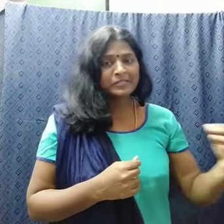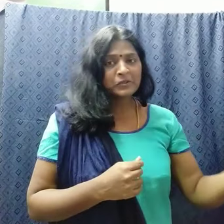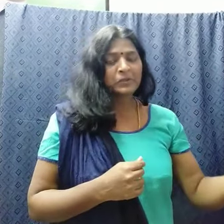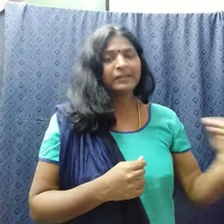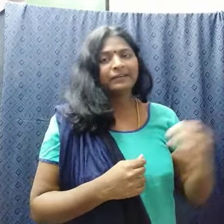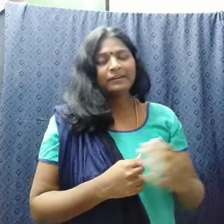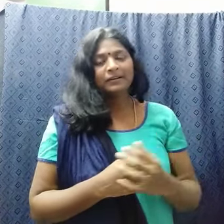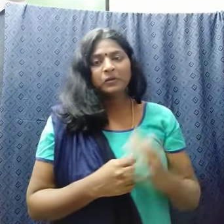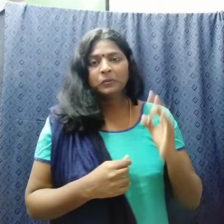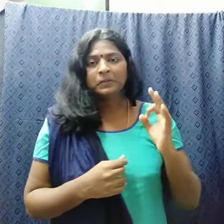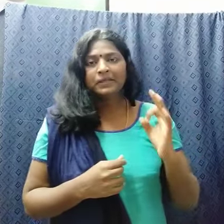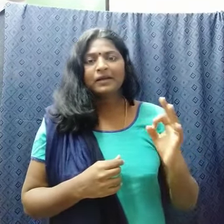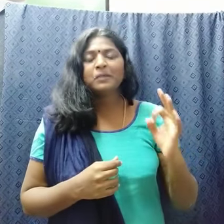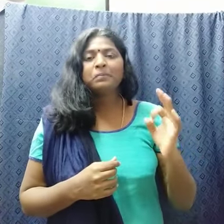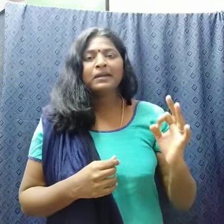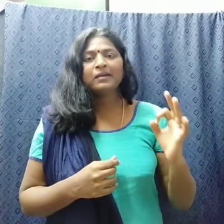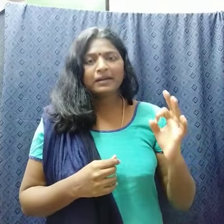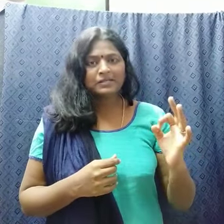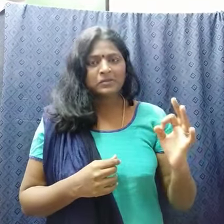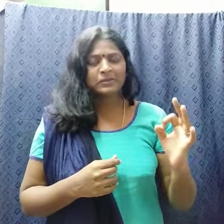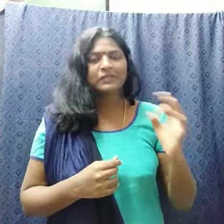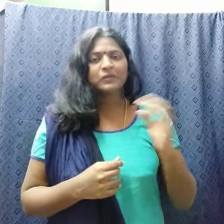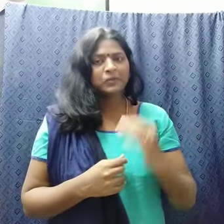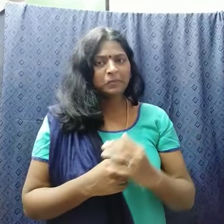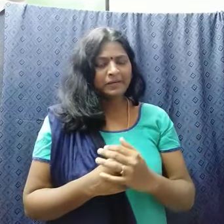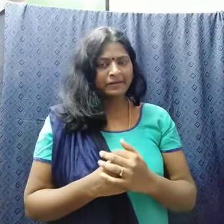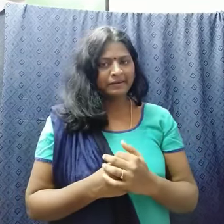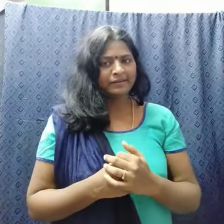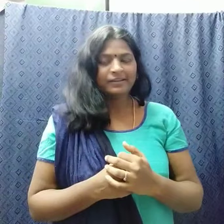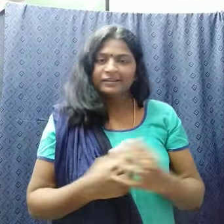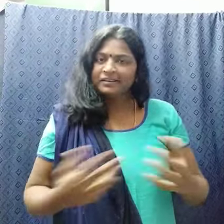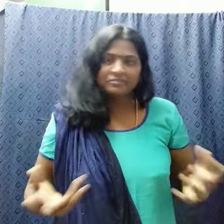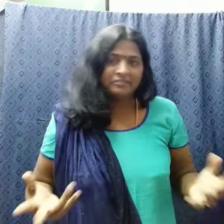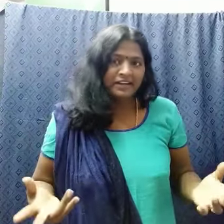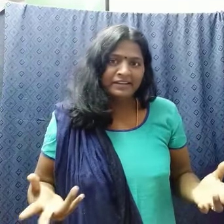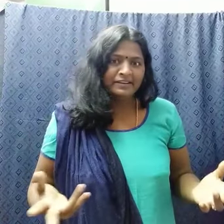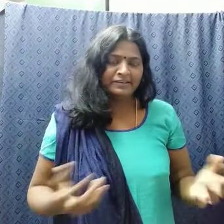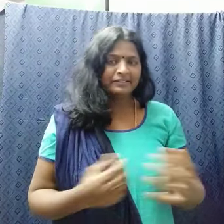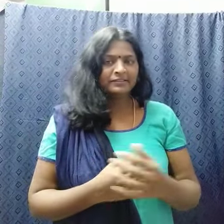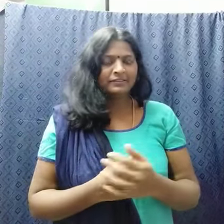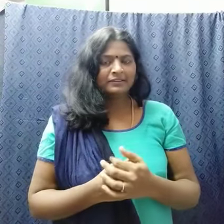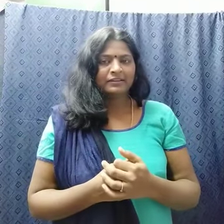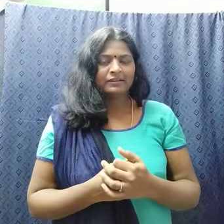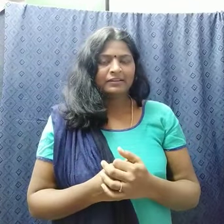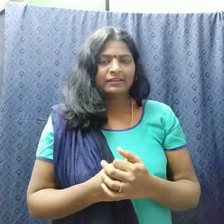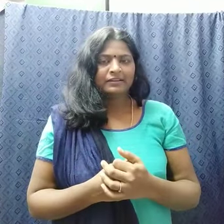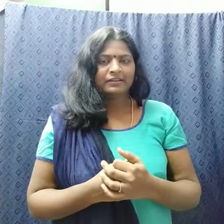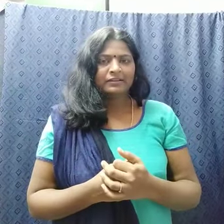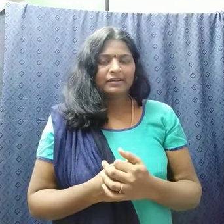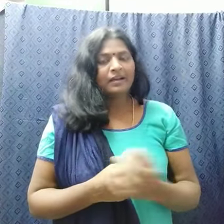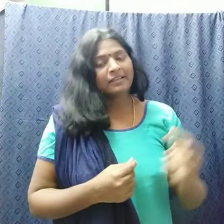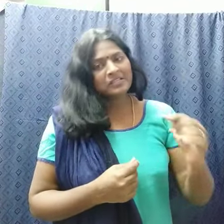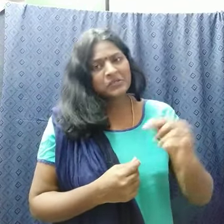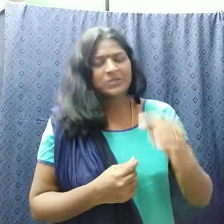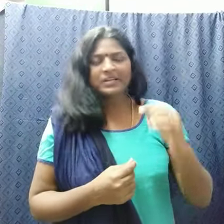ஸ்கூல்ல 30,000 பணம் கட்ட சொல்லி தொந்தரவு பண்றாங்க, எனக்கு வேலை இல்லை. ஆனா அந்த இன்ஸ்டிடியூஷன் என்ன